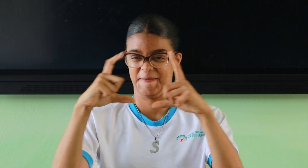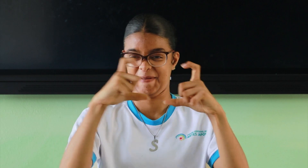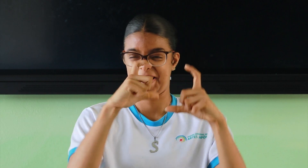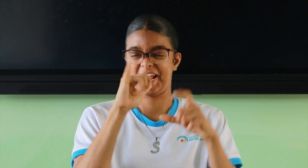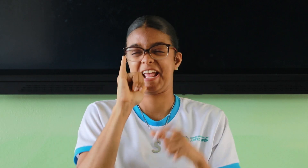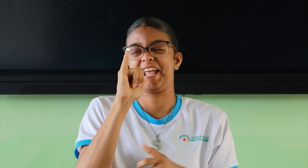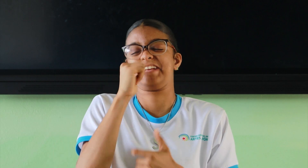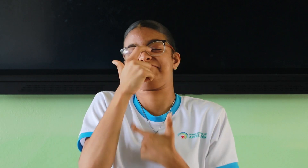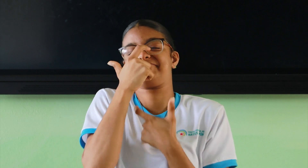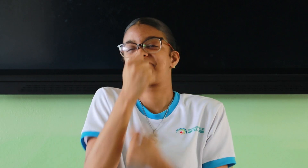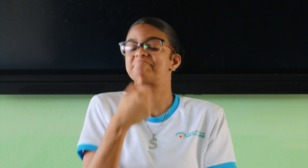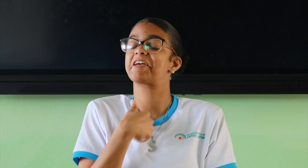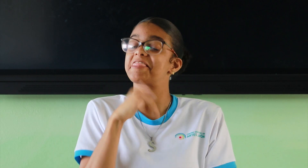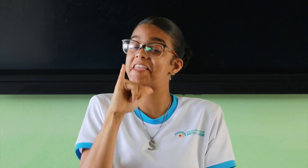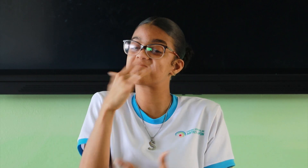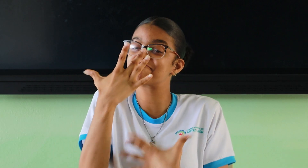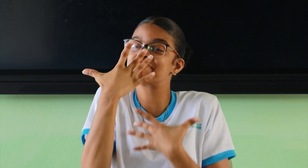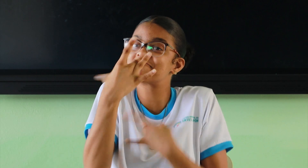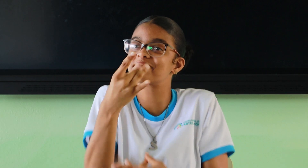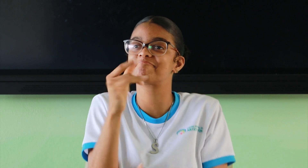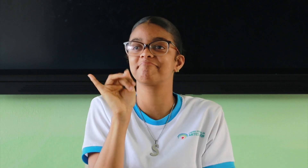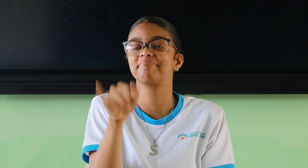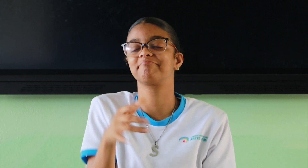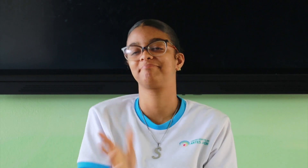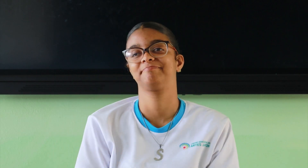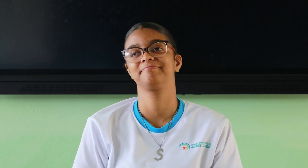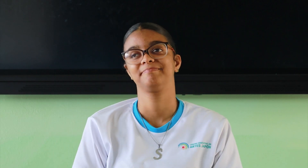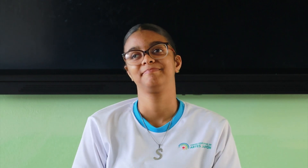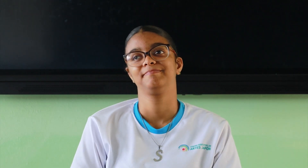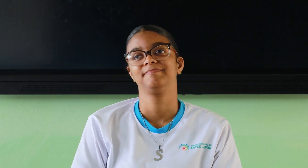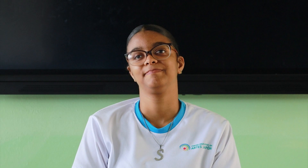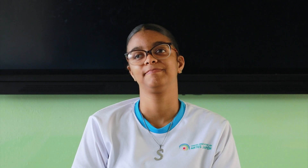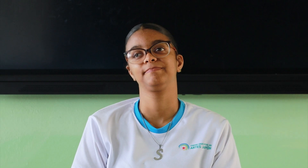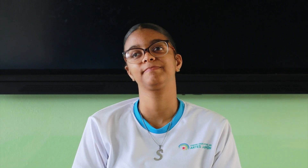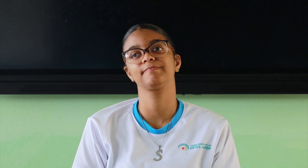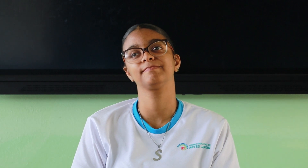fue realmente eso fue lo que más me llamó la atención. Eso fue algo muy interesante.